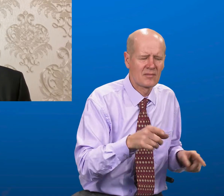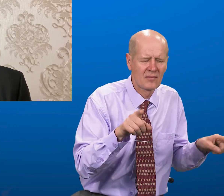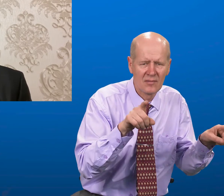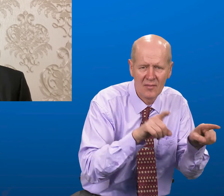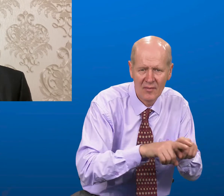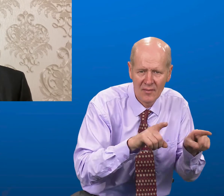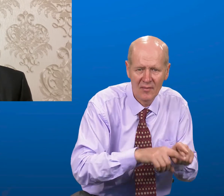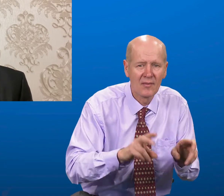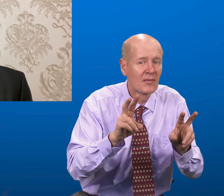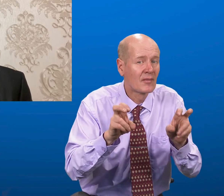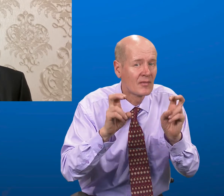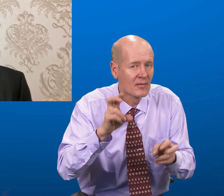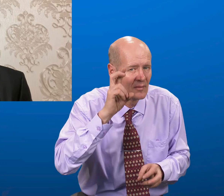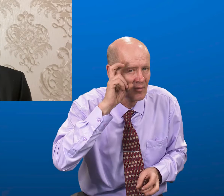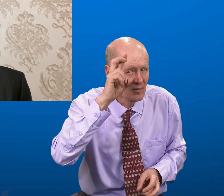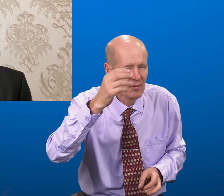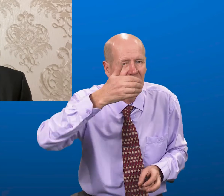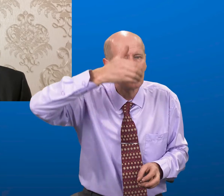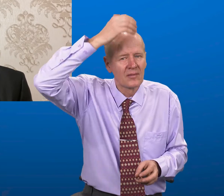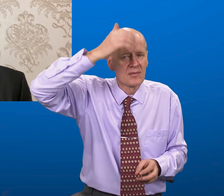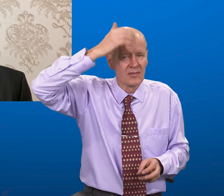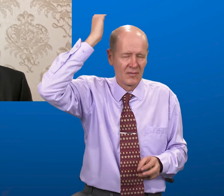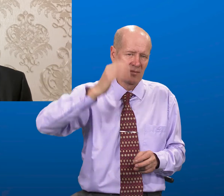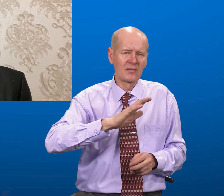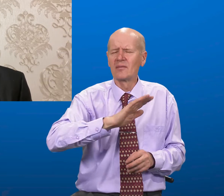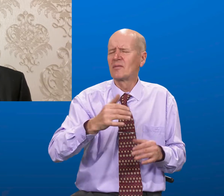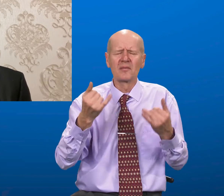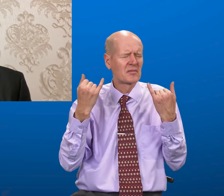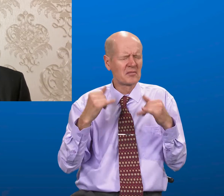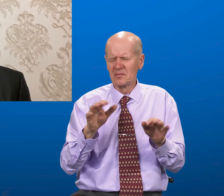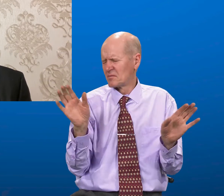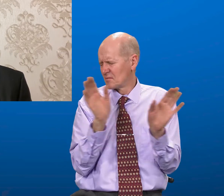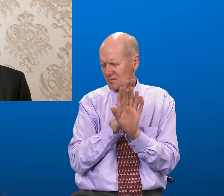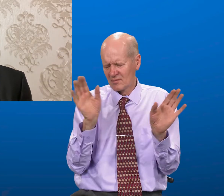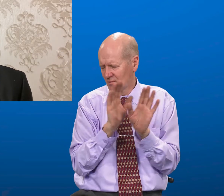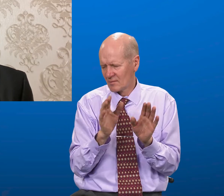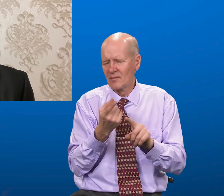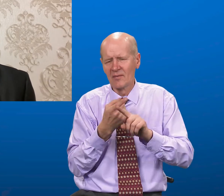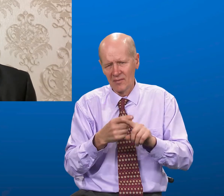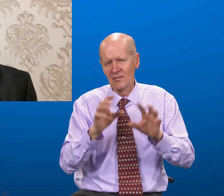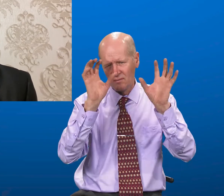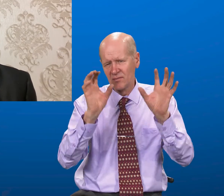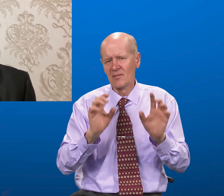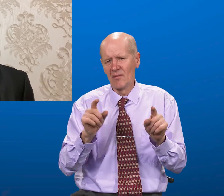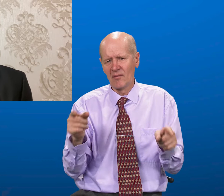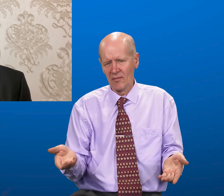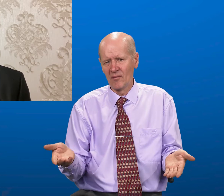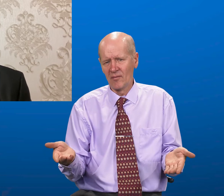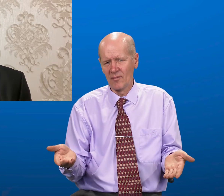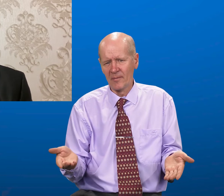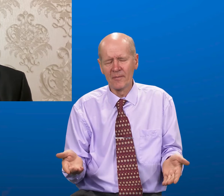и первосвященник отреагировали подобным образом. Неудивительно и то,